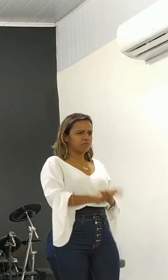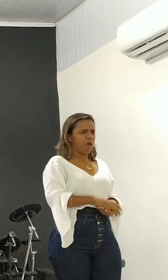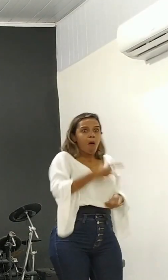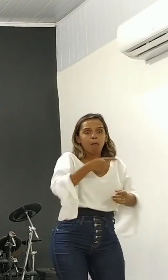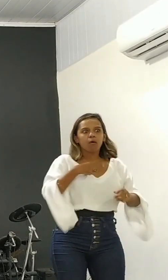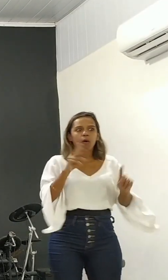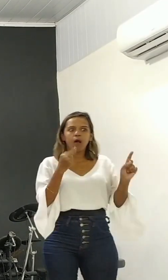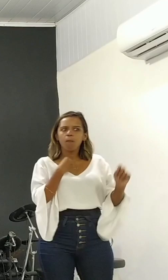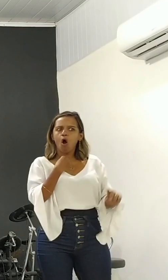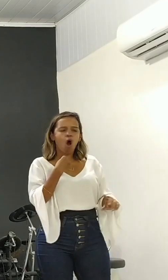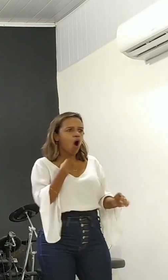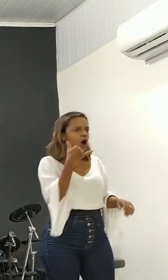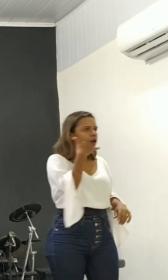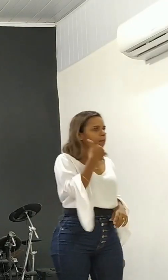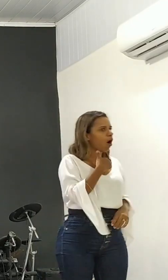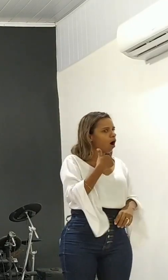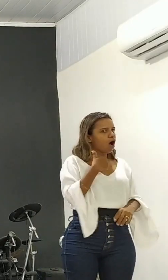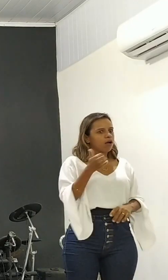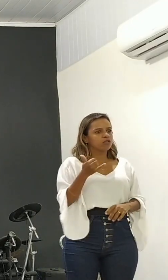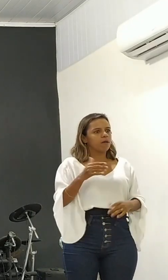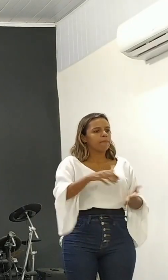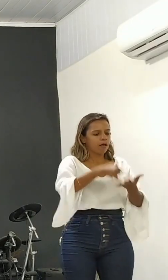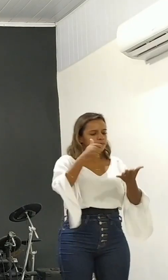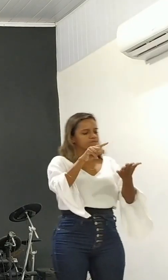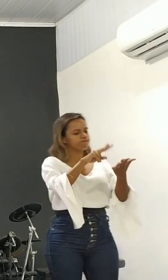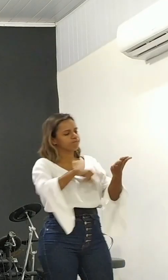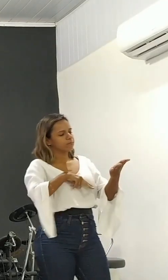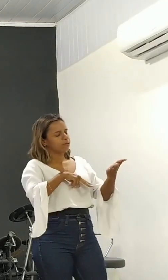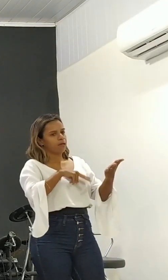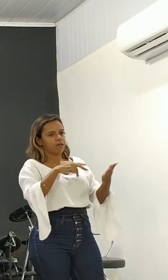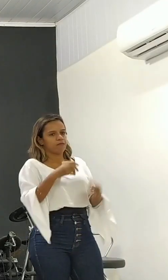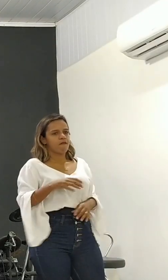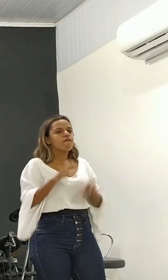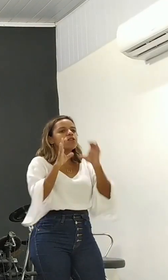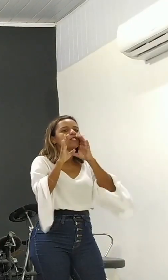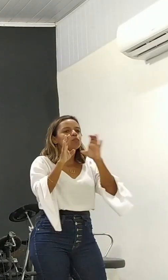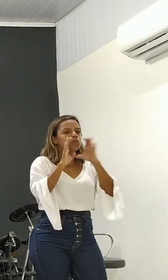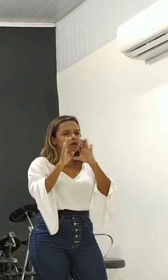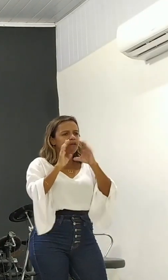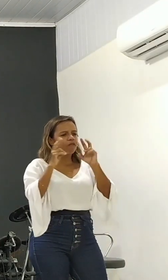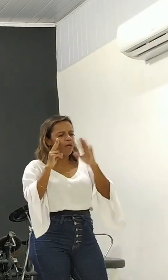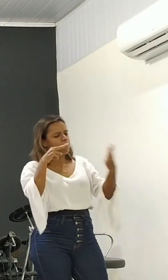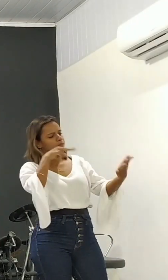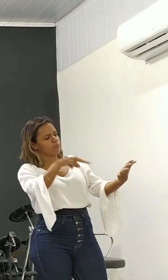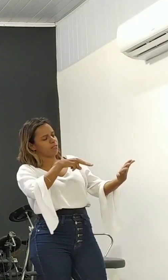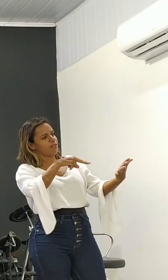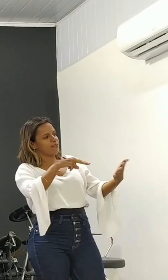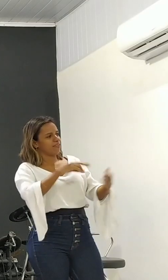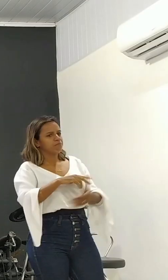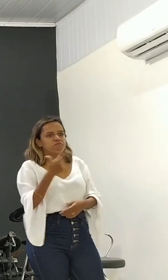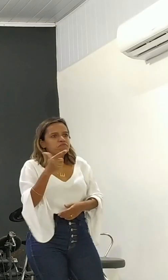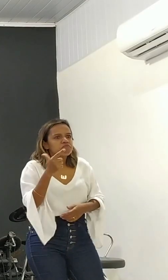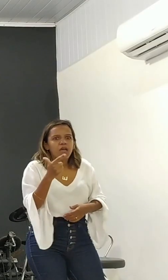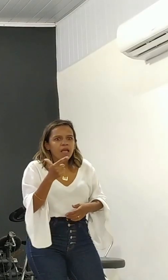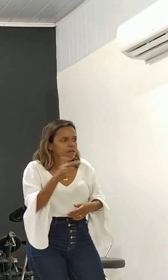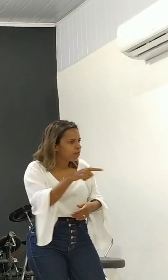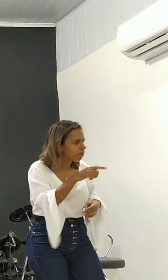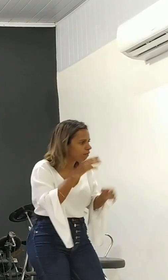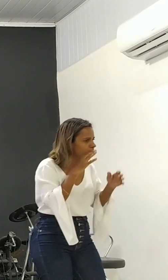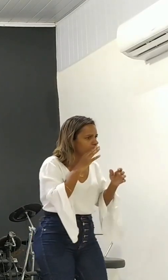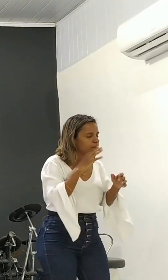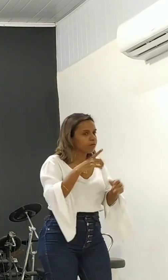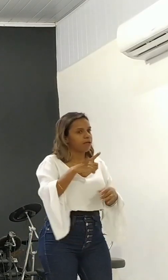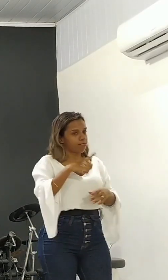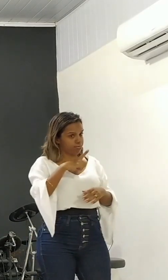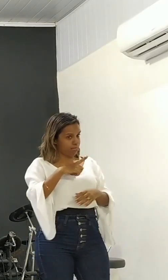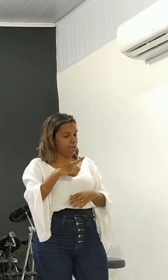pastor fala, não pega o telefone na hora do culto. Abre aí no seu Facebook, abre aí no seu Facebook. Não tem, mas quem